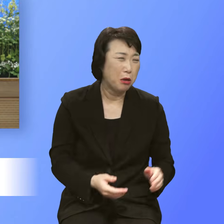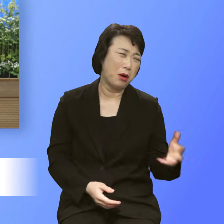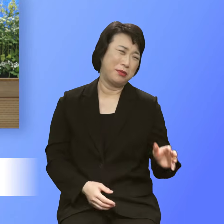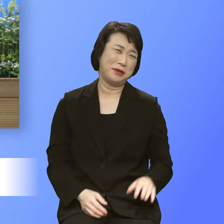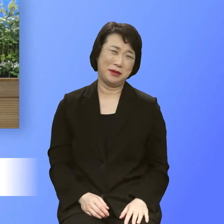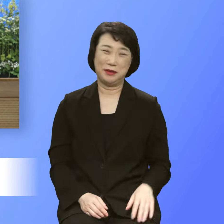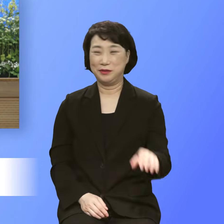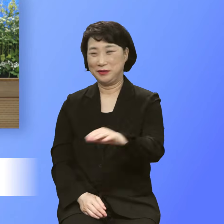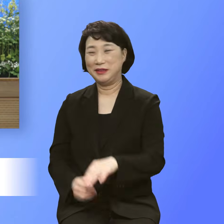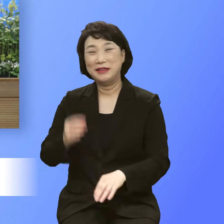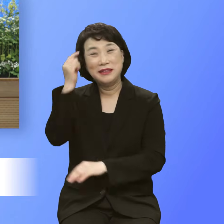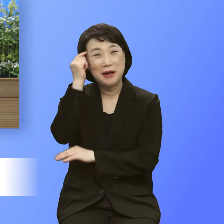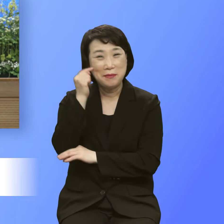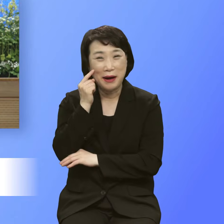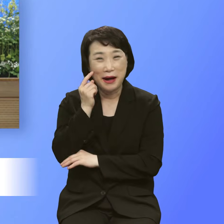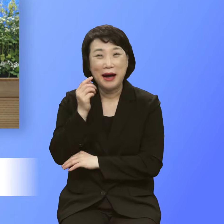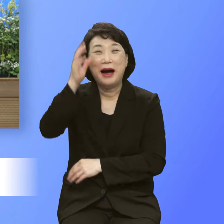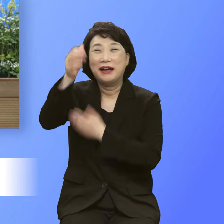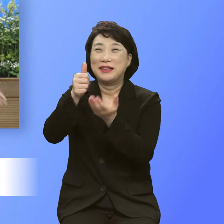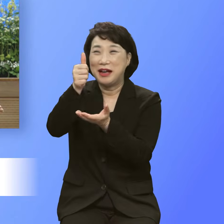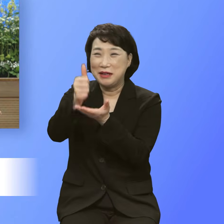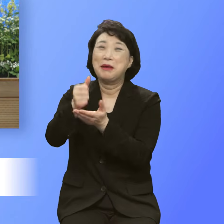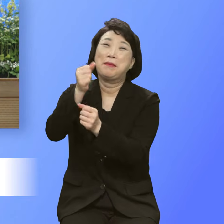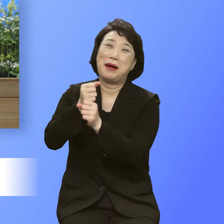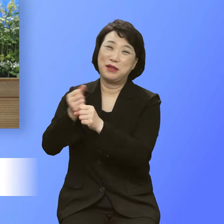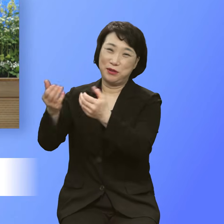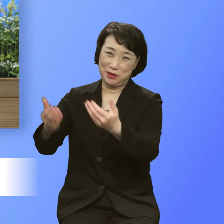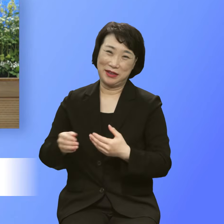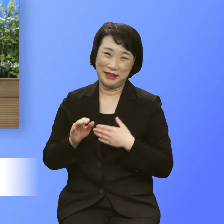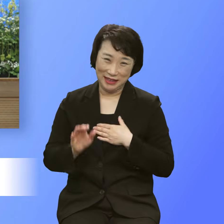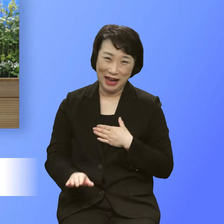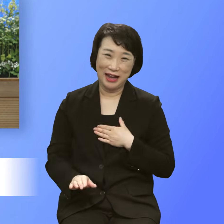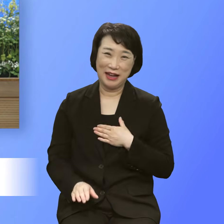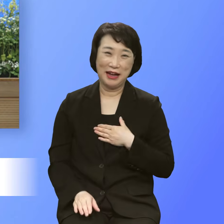우린 잘 들어야 돼. 하나님이 만들었다 이 말이에요.